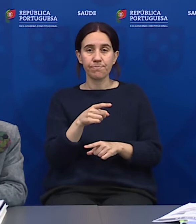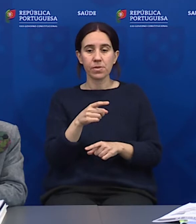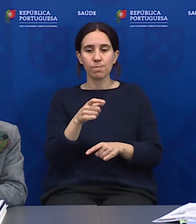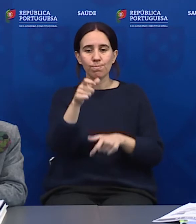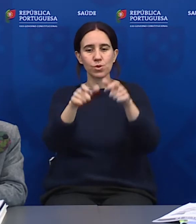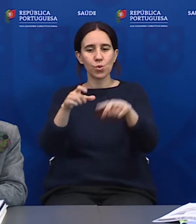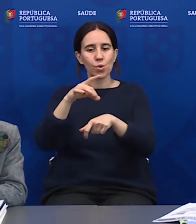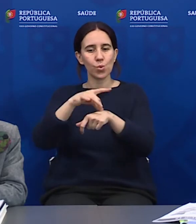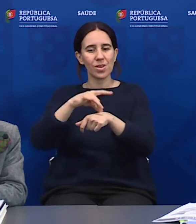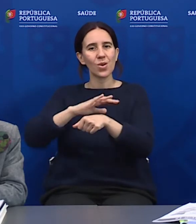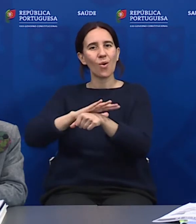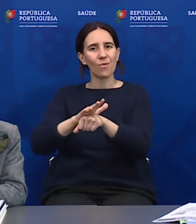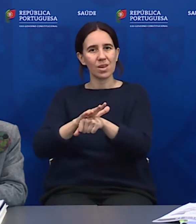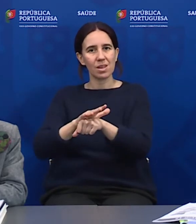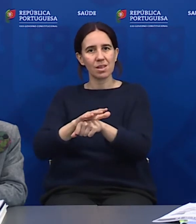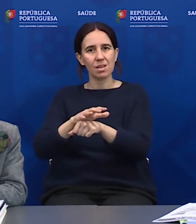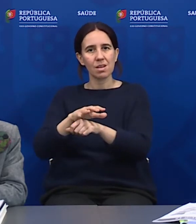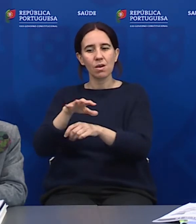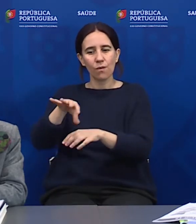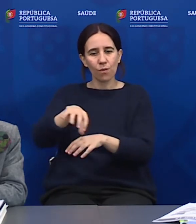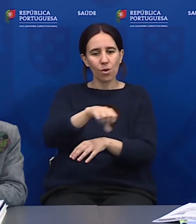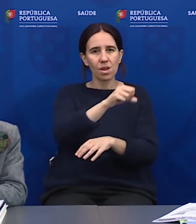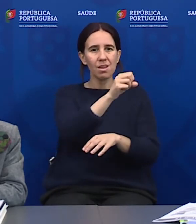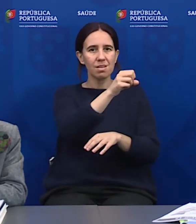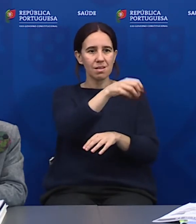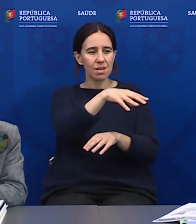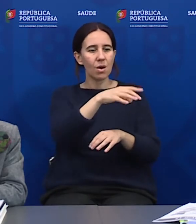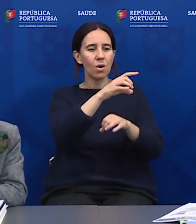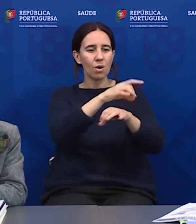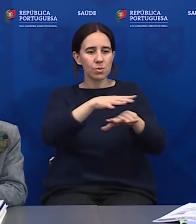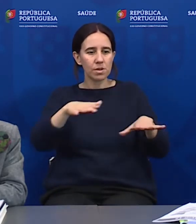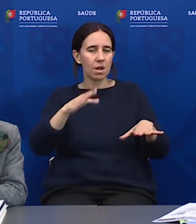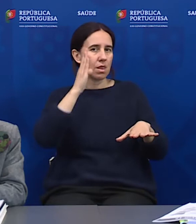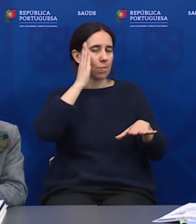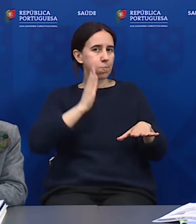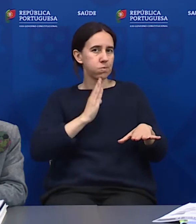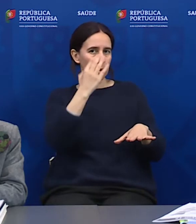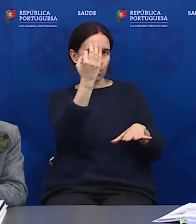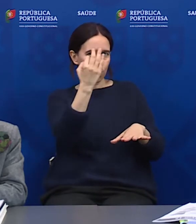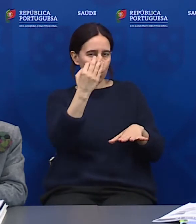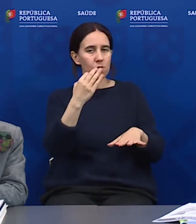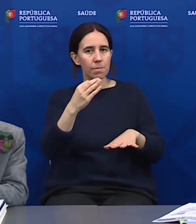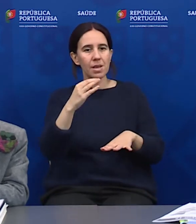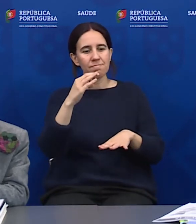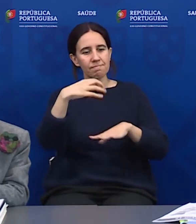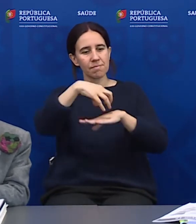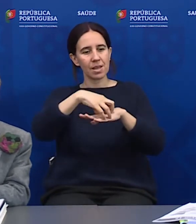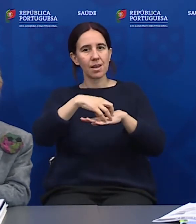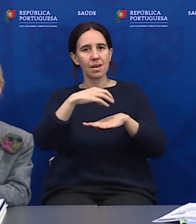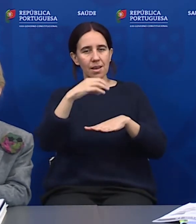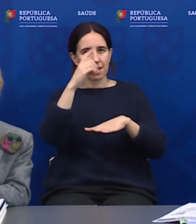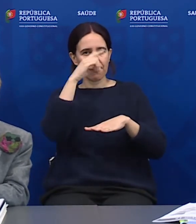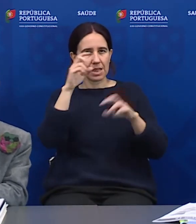destes doentes Covid no Hospital Militar do Porto e no Regimento de Cavalaria 6, também em